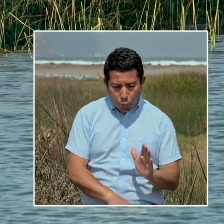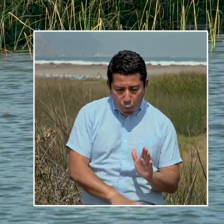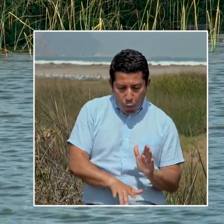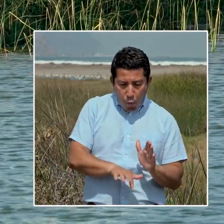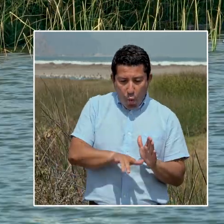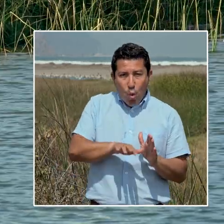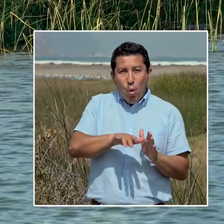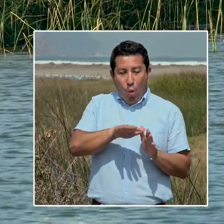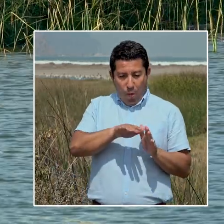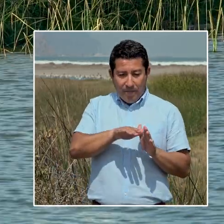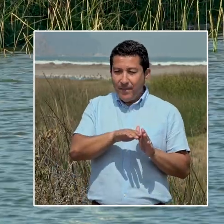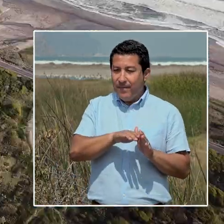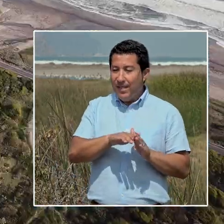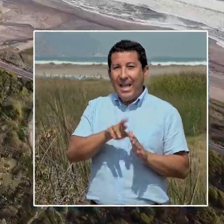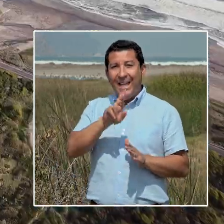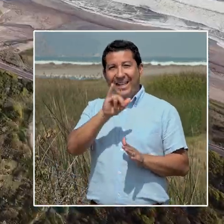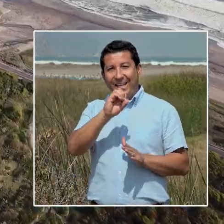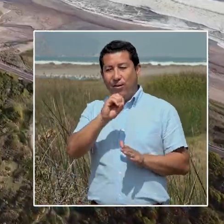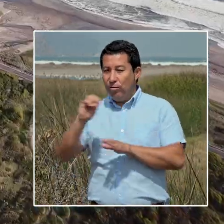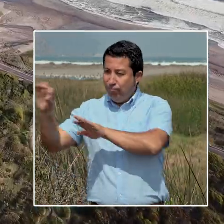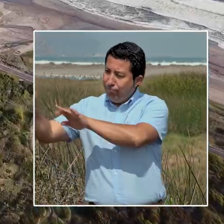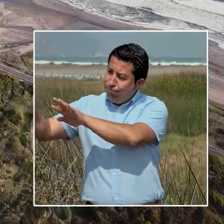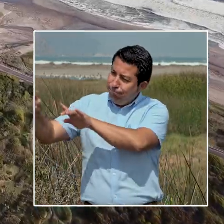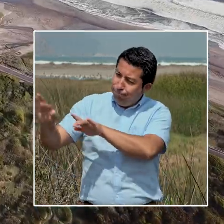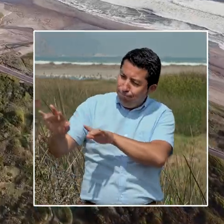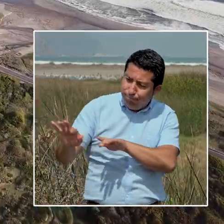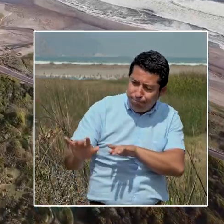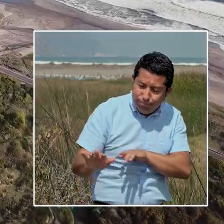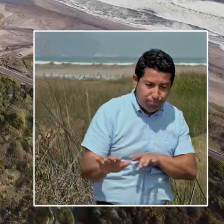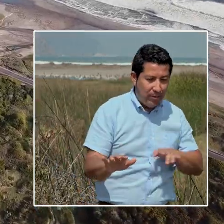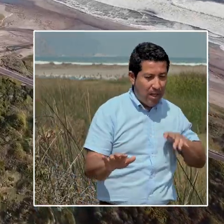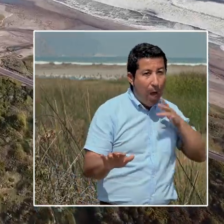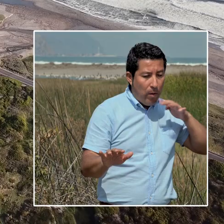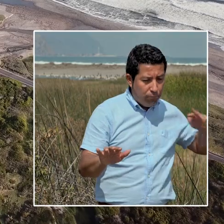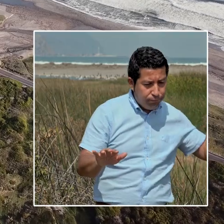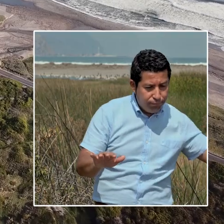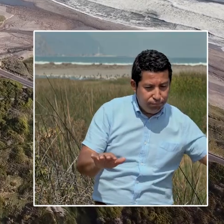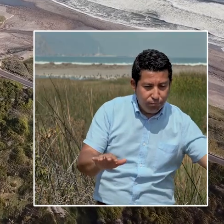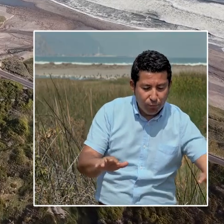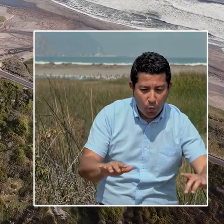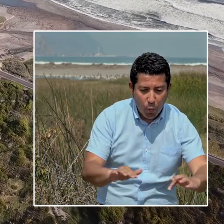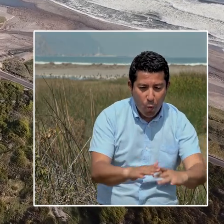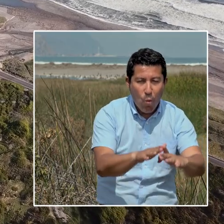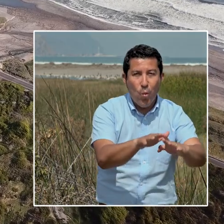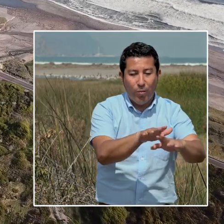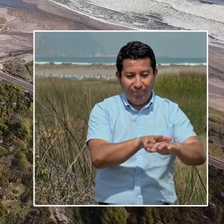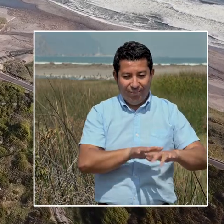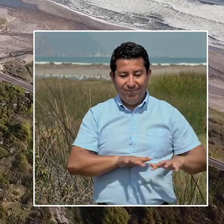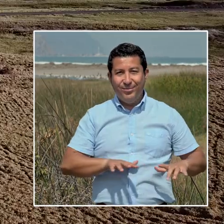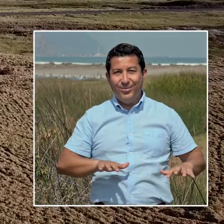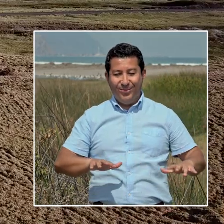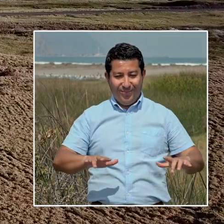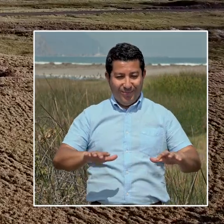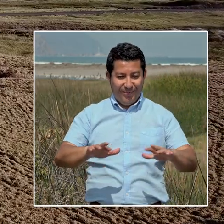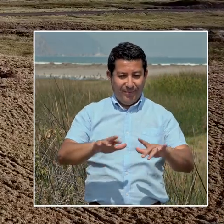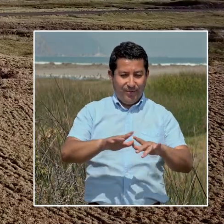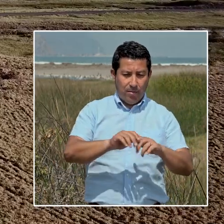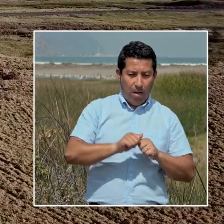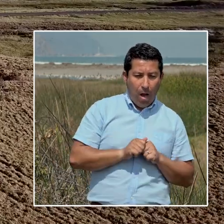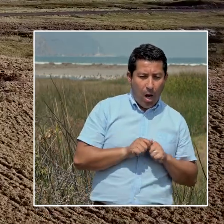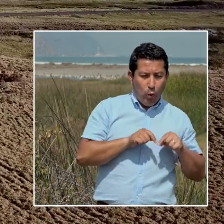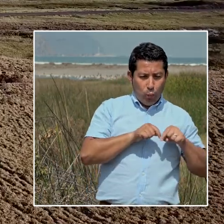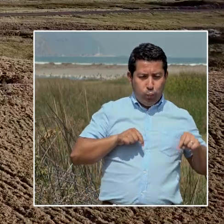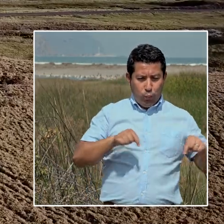baja profundidad la desembocadura del río cuyas aguas se encuentran con el mar y las